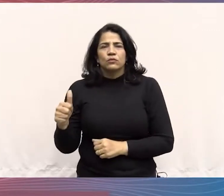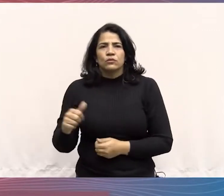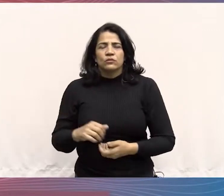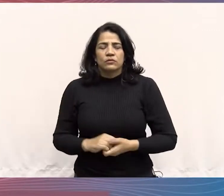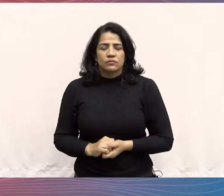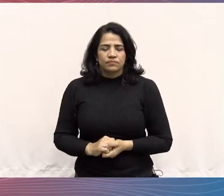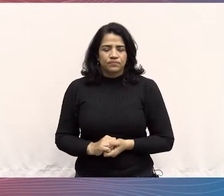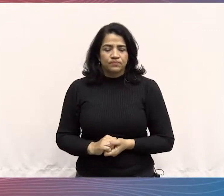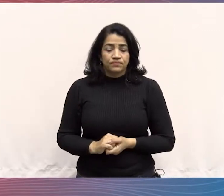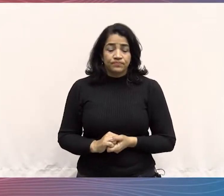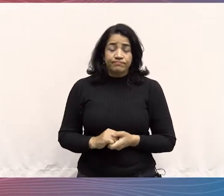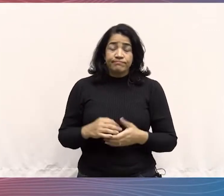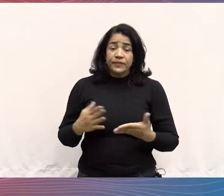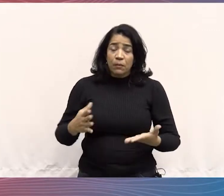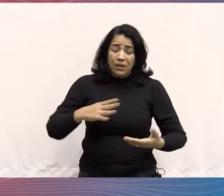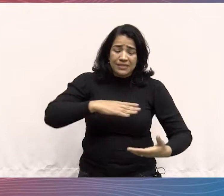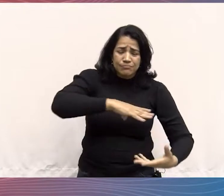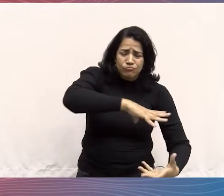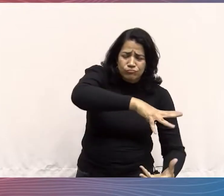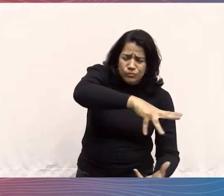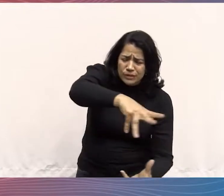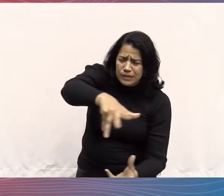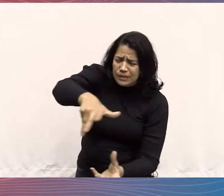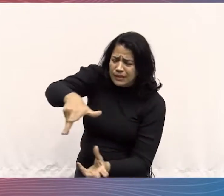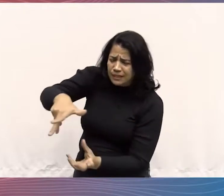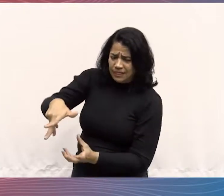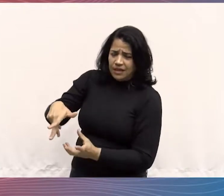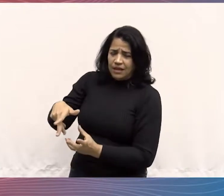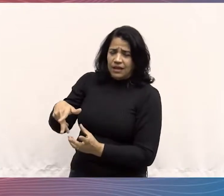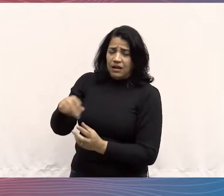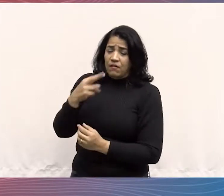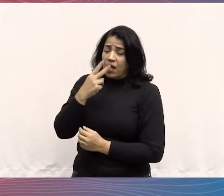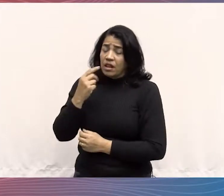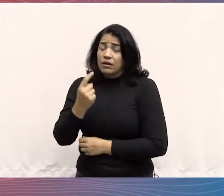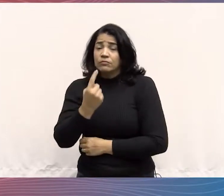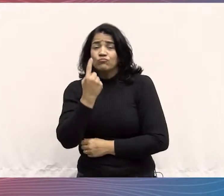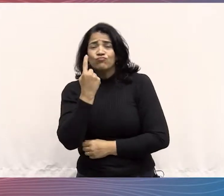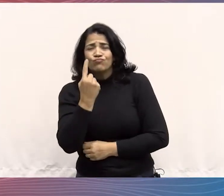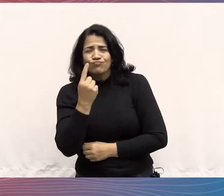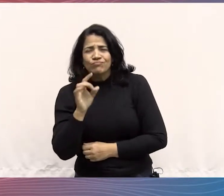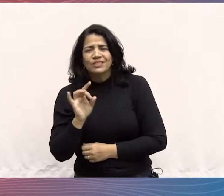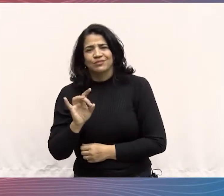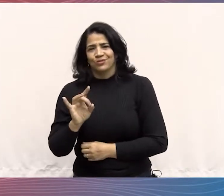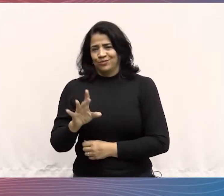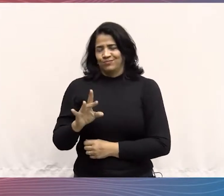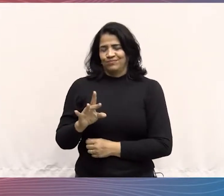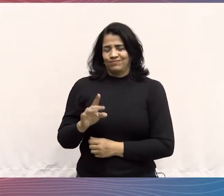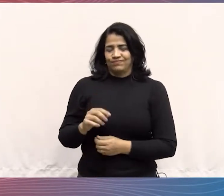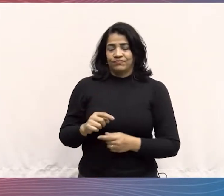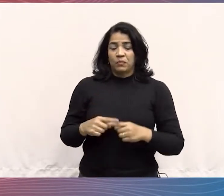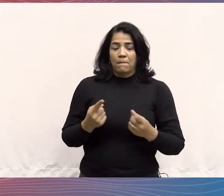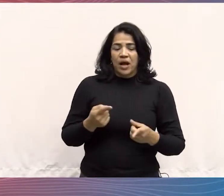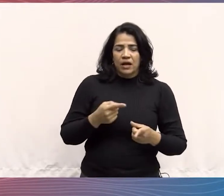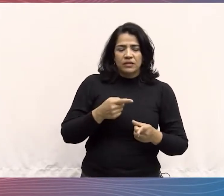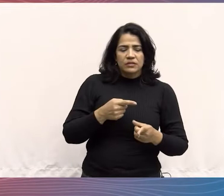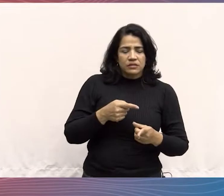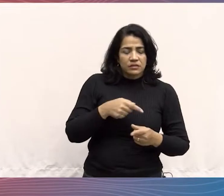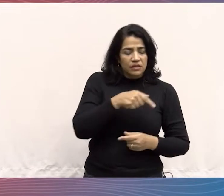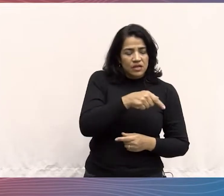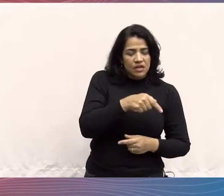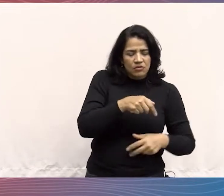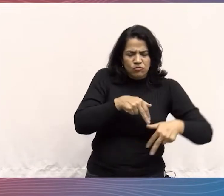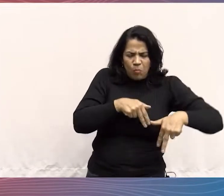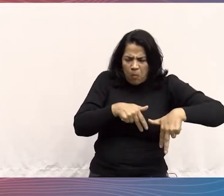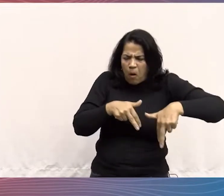linguagem, uma só maneira de falar. Sucedeu que, partindo eles do Oriente, deram como a planície na terra